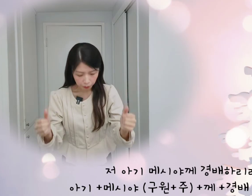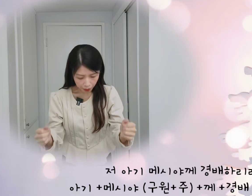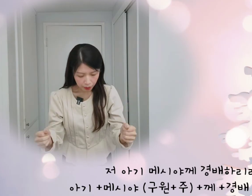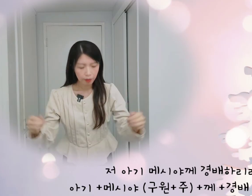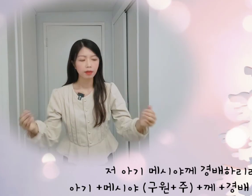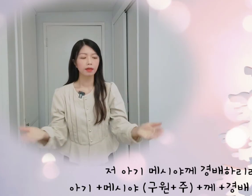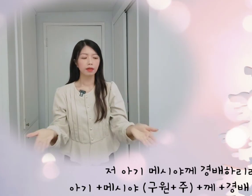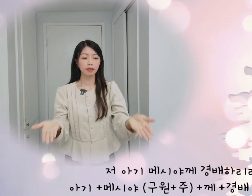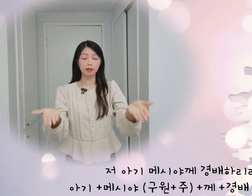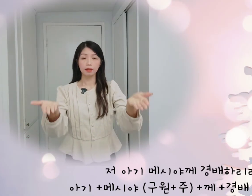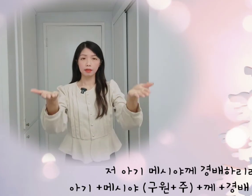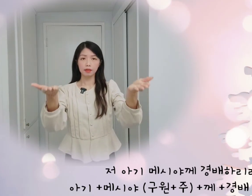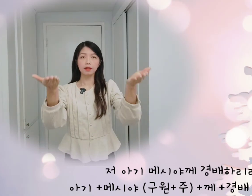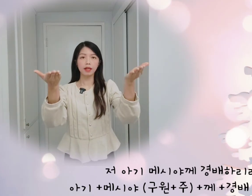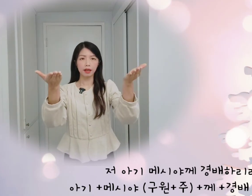경배